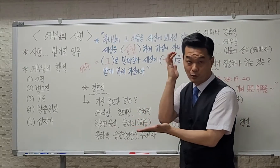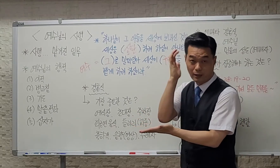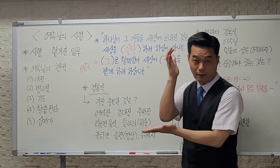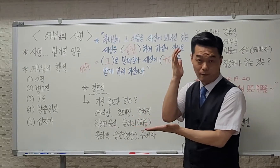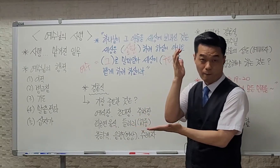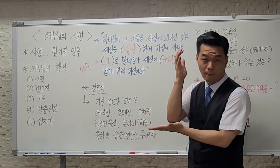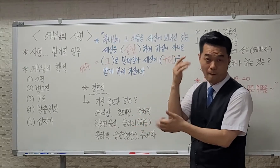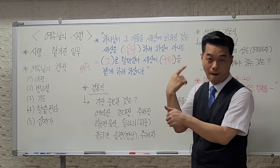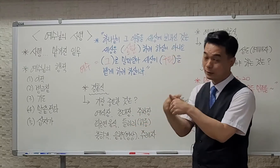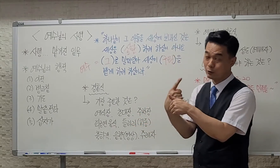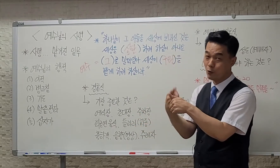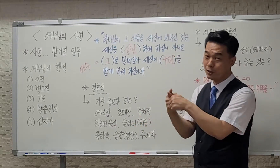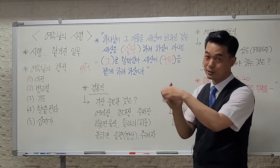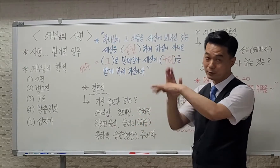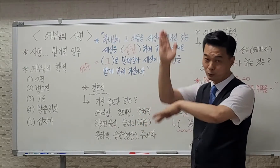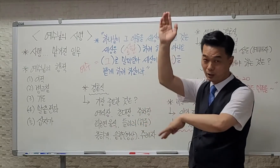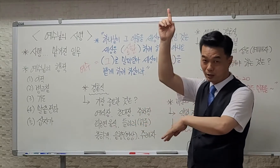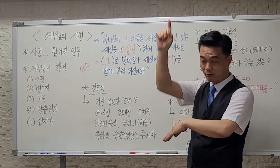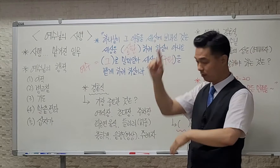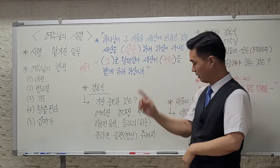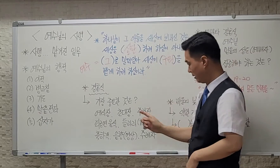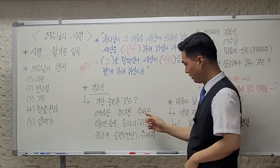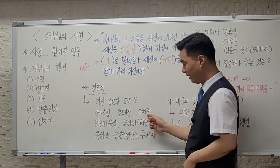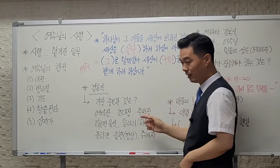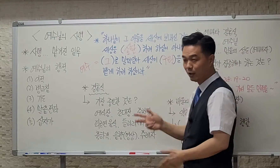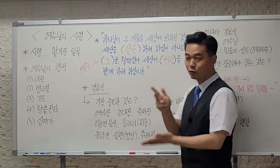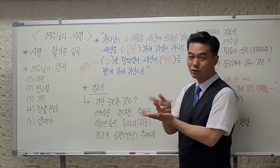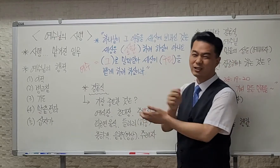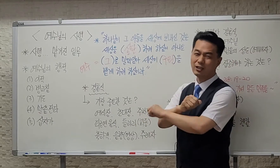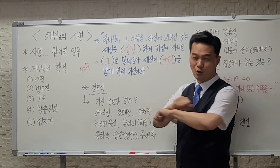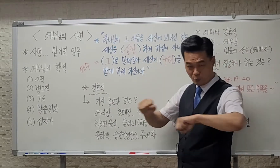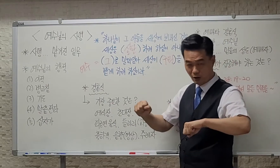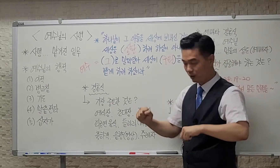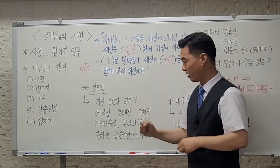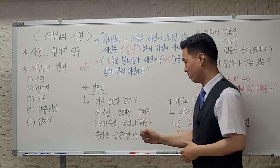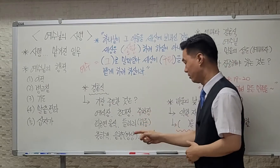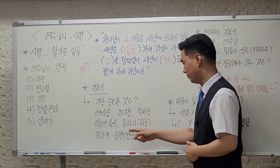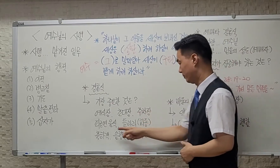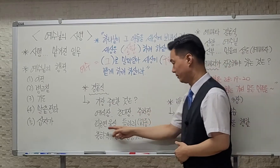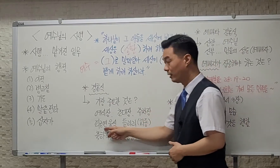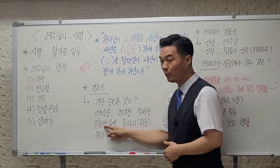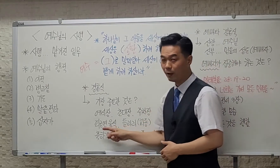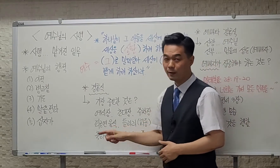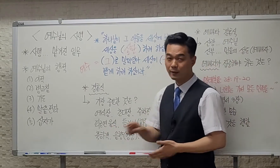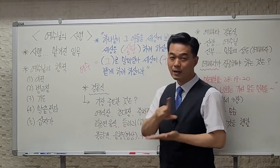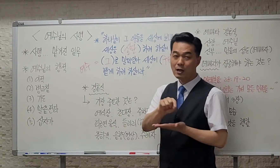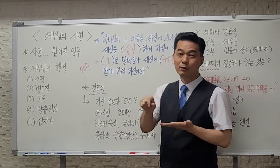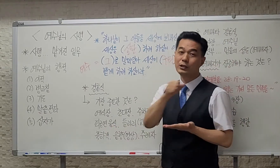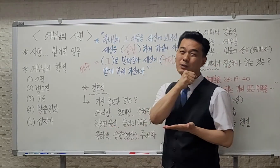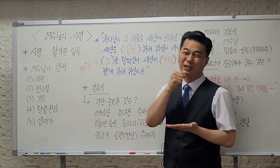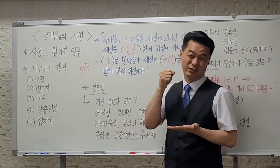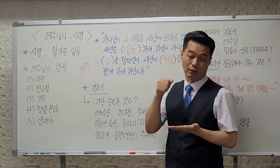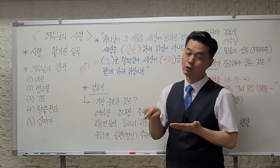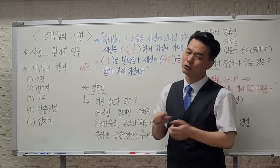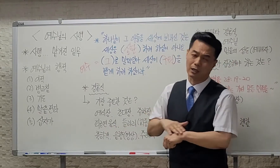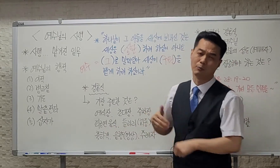곤란해요. 아주 욕이 산으로 올라가요. 네? 주차장이 넓어야 돼요. 그 다음에 음식이 맛있어요. 이건 잘